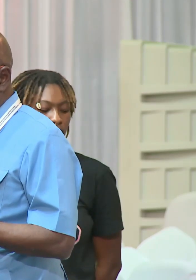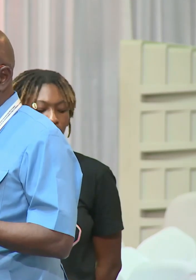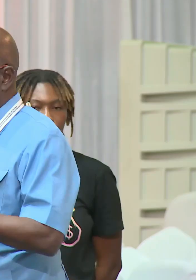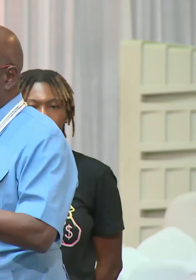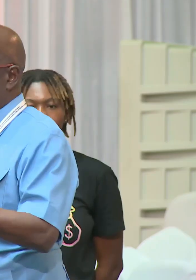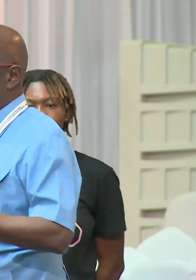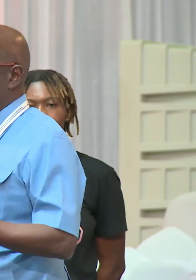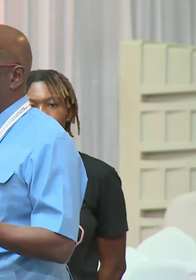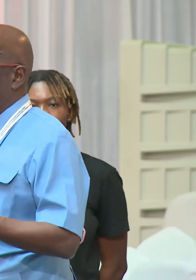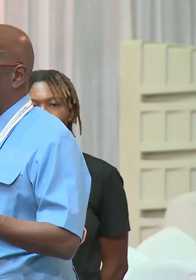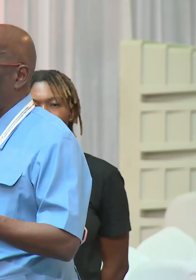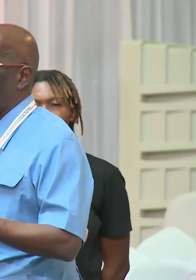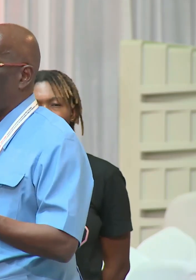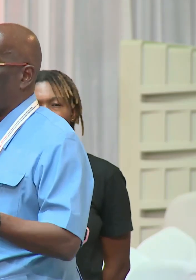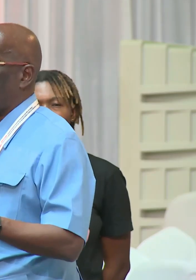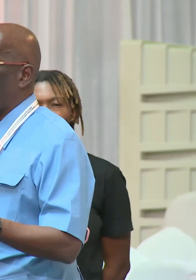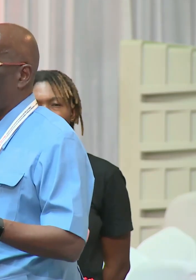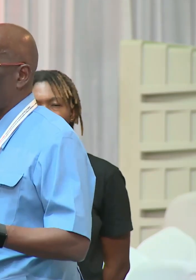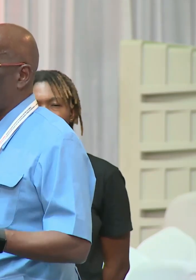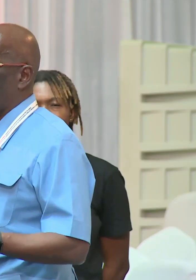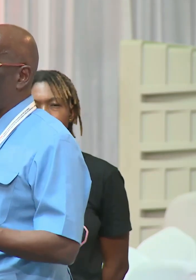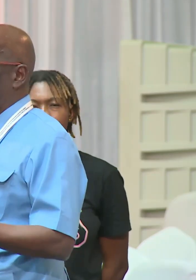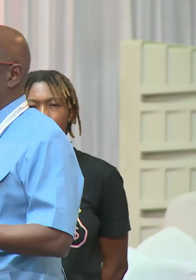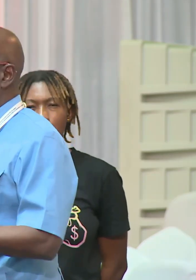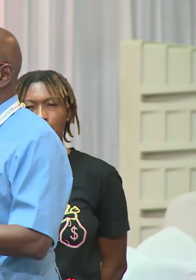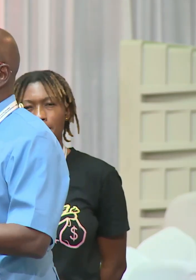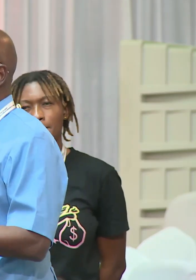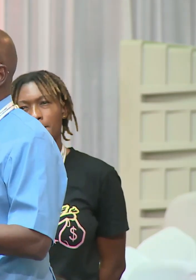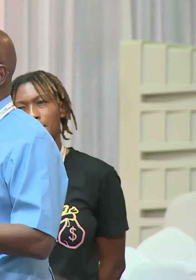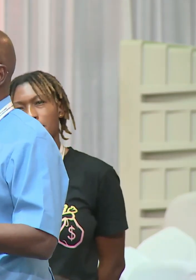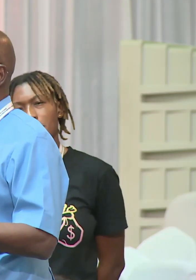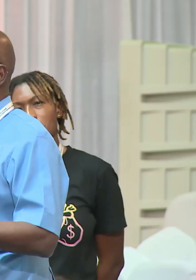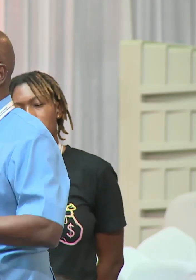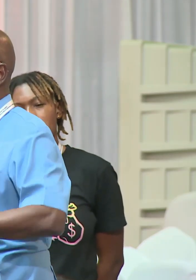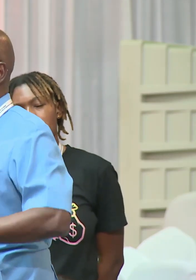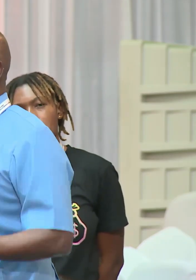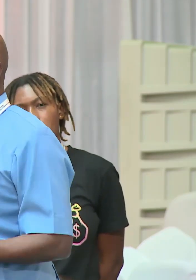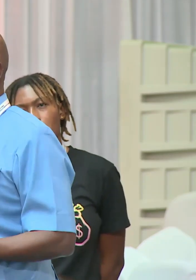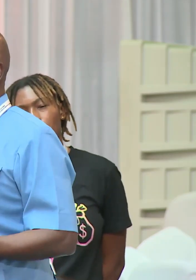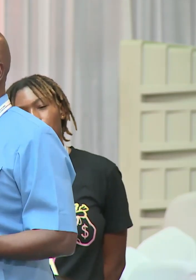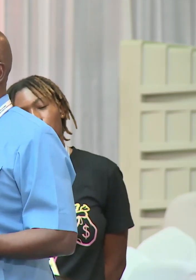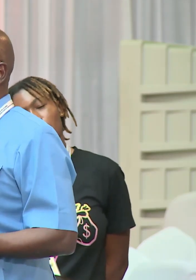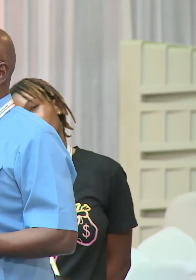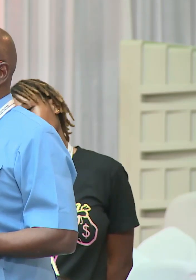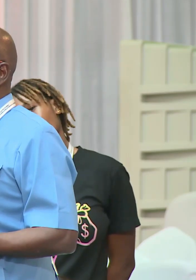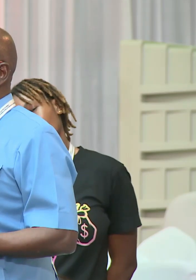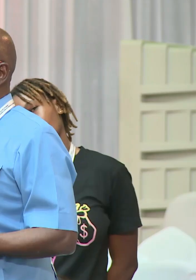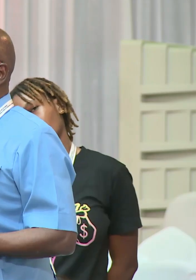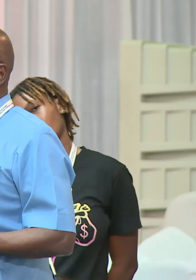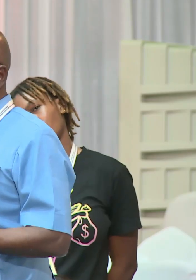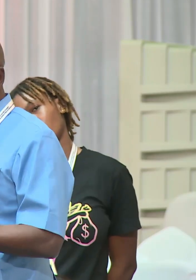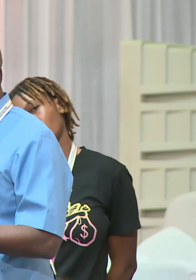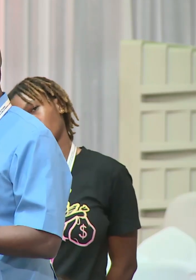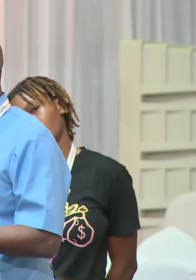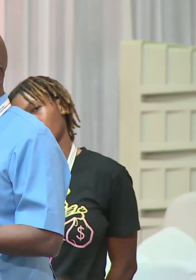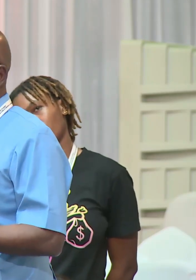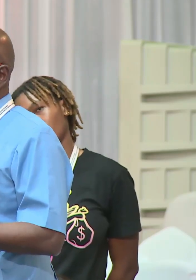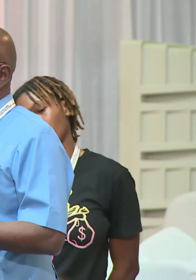on constate que les catastrophes, ça veut dire, on arrive à diagnostiquer les